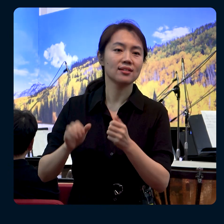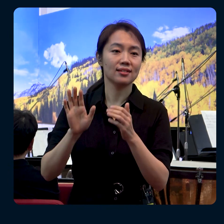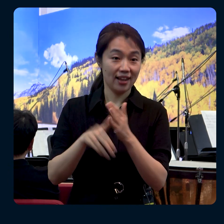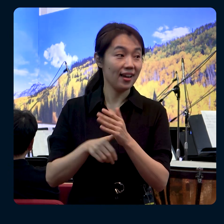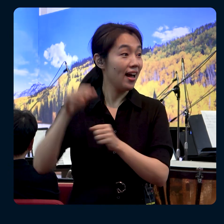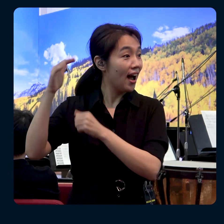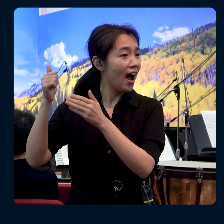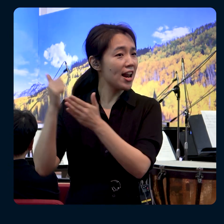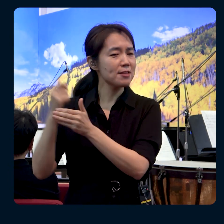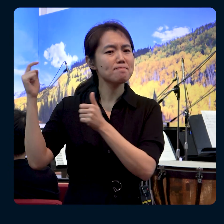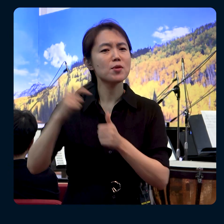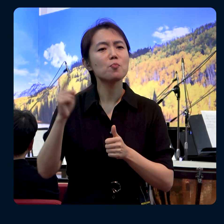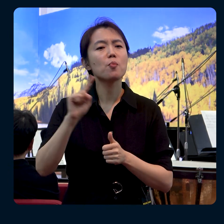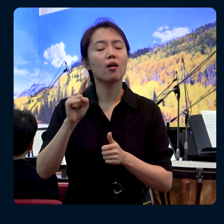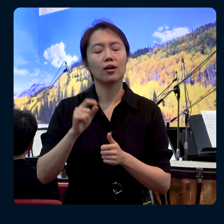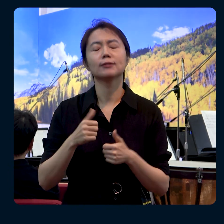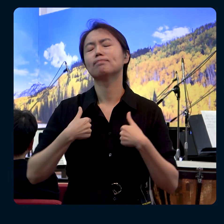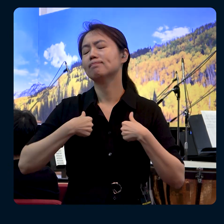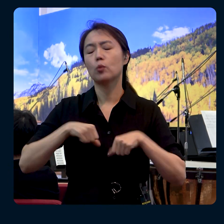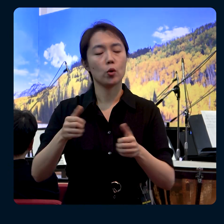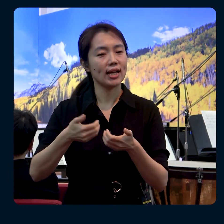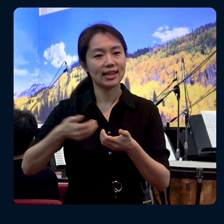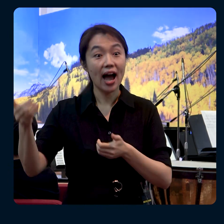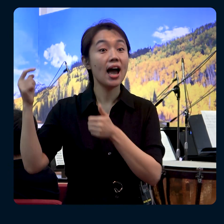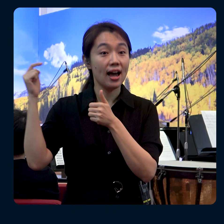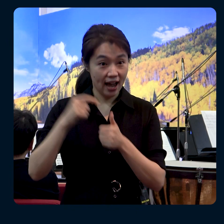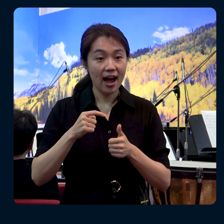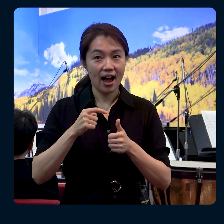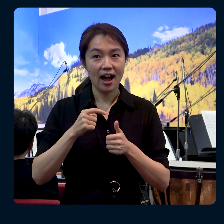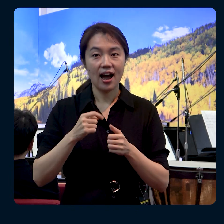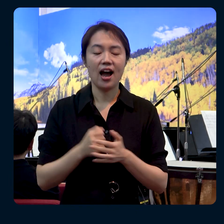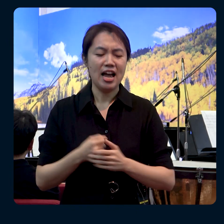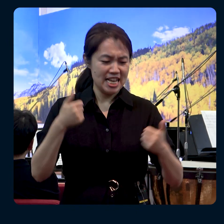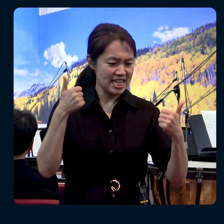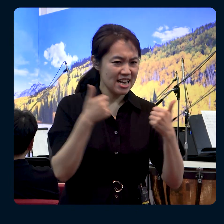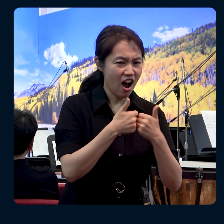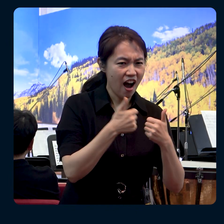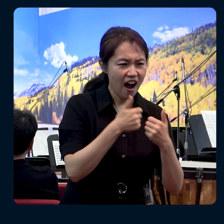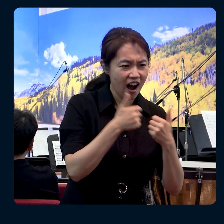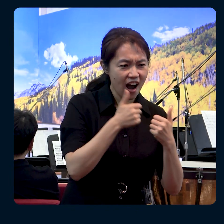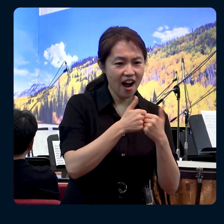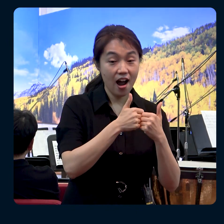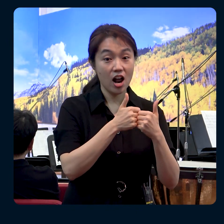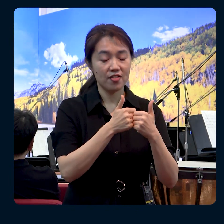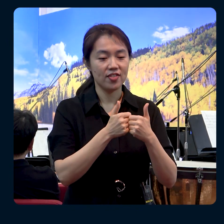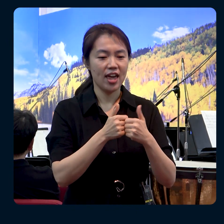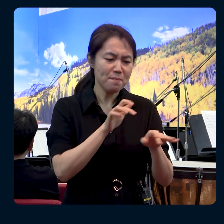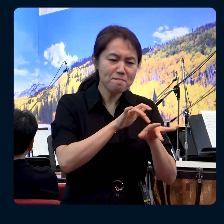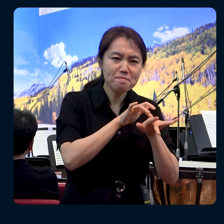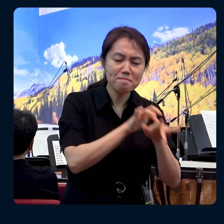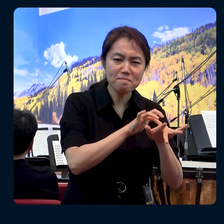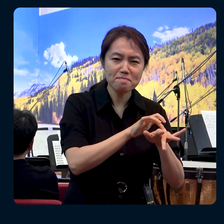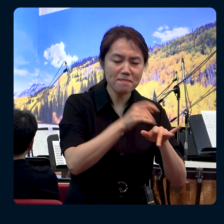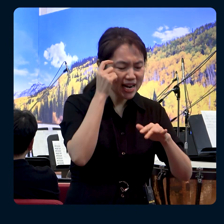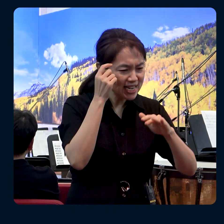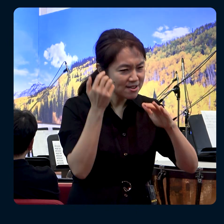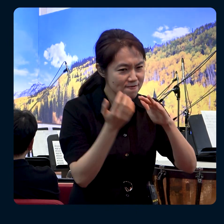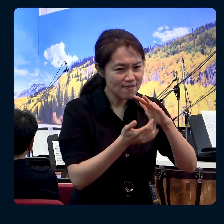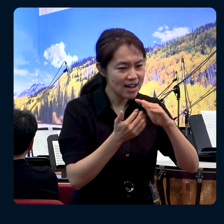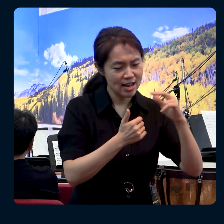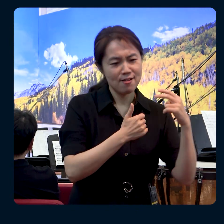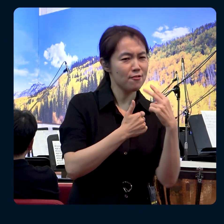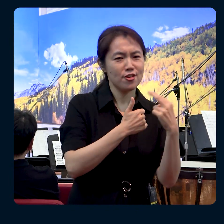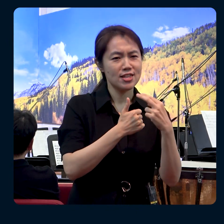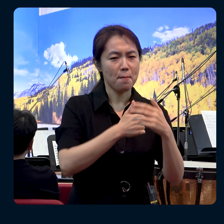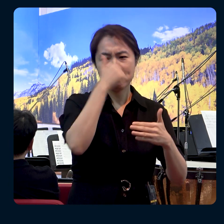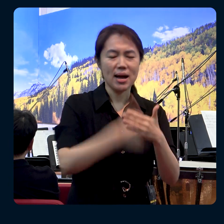놓고 떠나라 라고 말씀하셨어. 그 다툼에, 그 적대감에, 그 사탄의 농간에 빠지지 말고 그냥 놓고